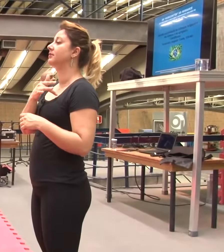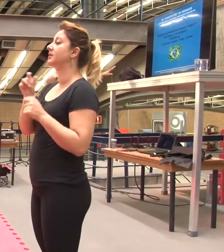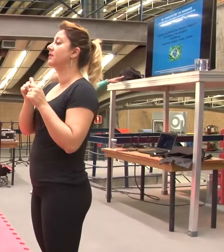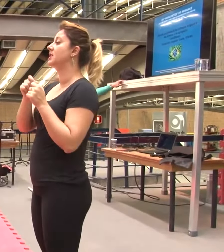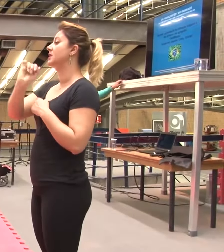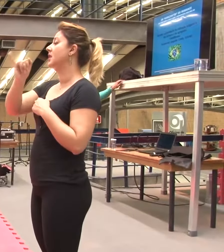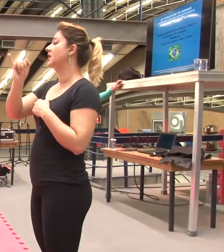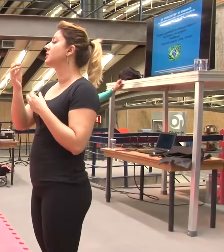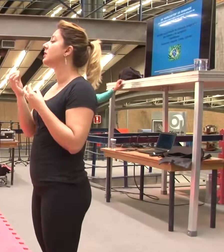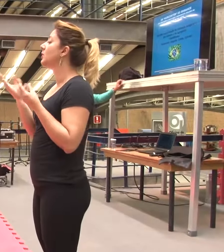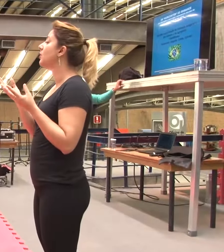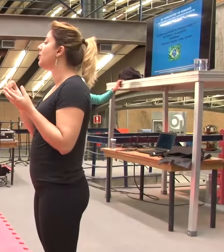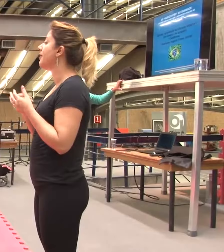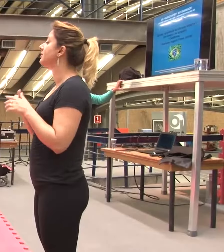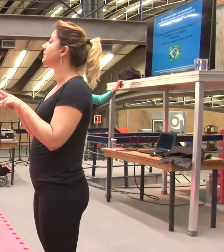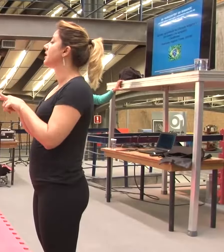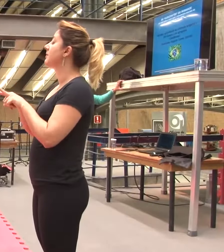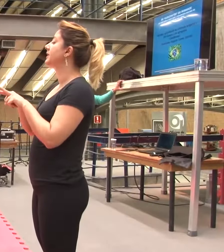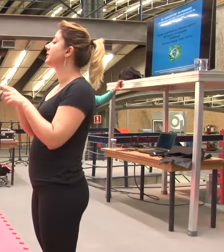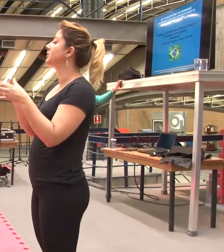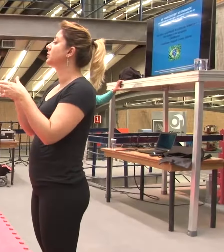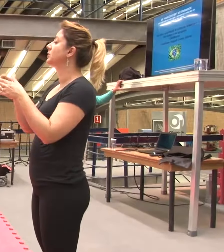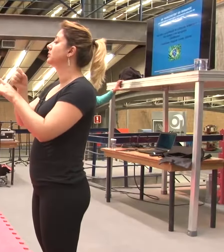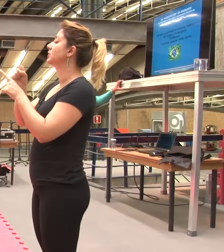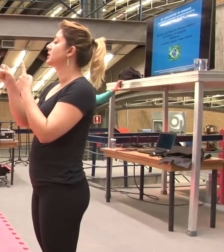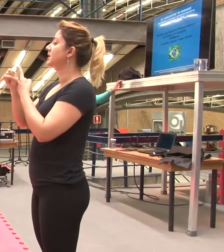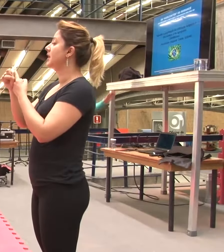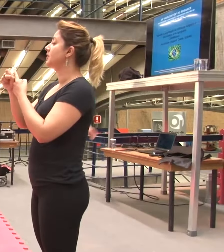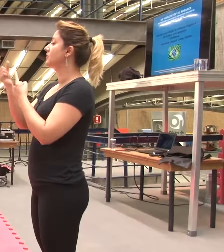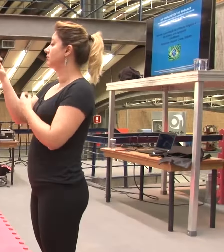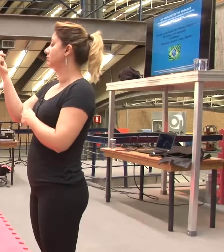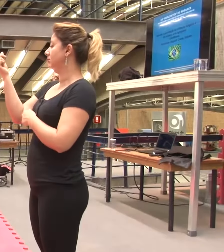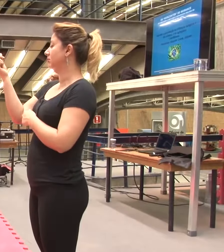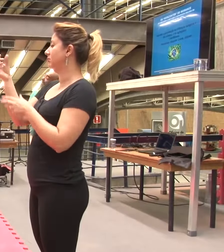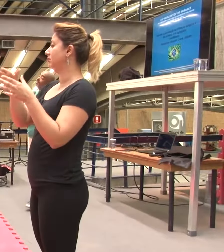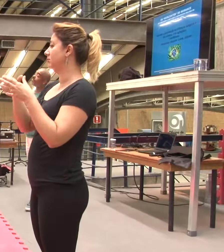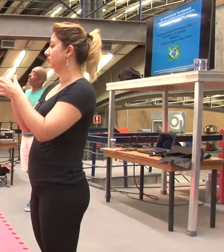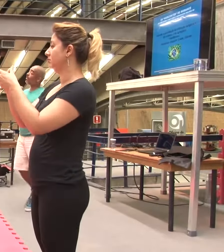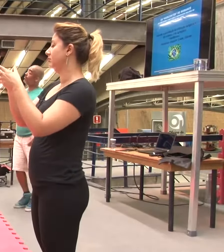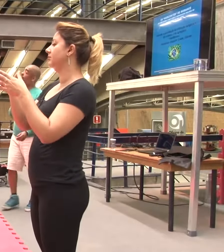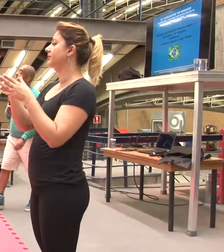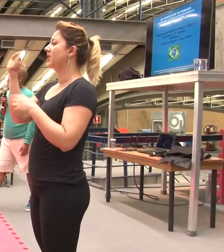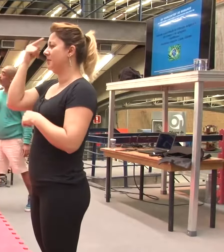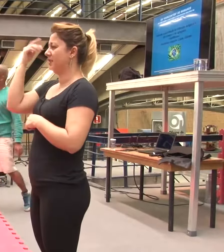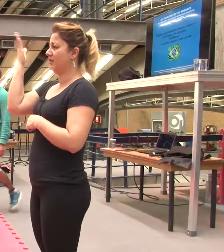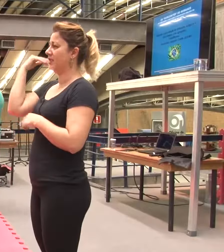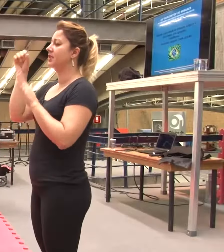e perpetuação da civilização burguesa e dos avanços agregados. Se pensava no século XVIII e